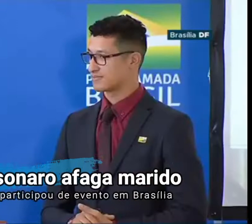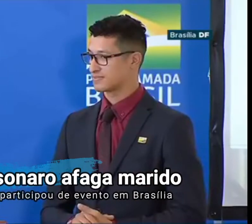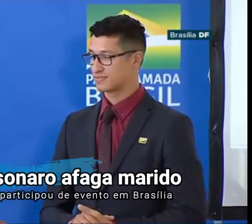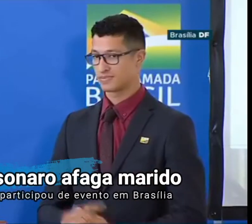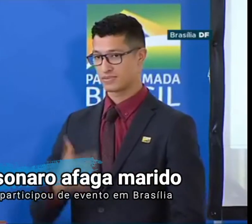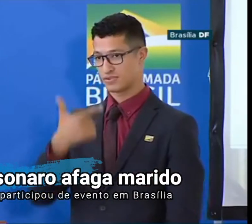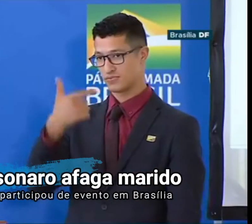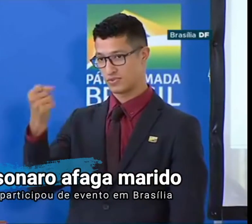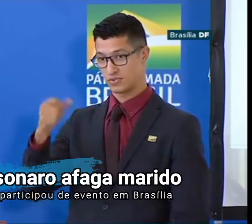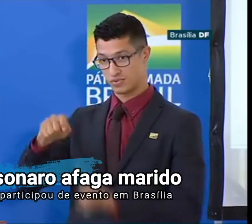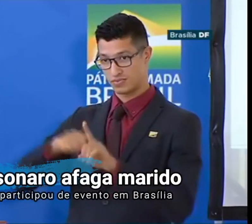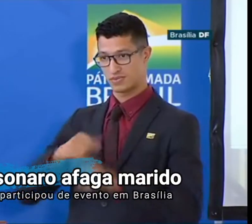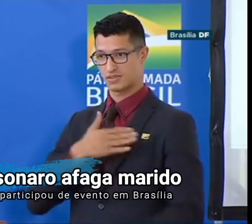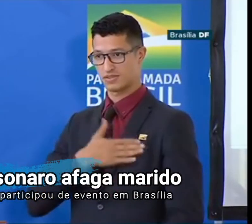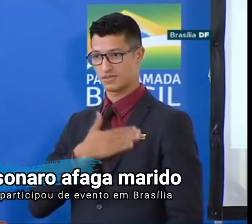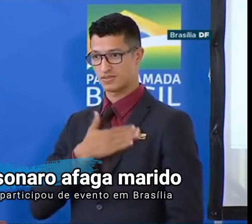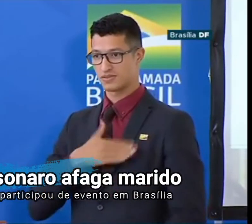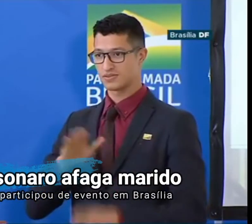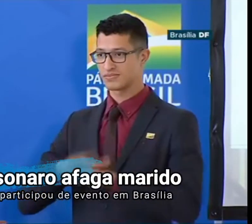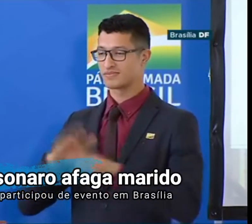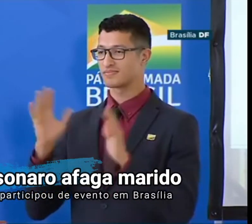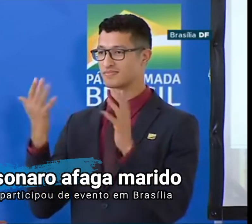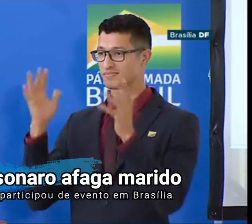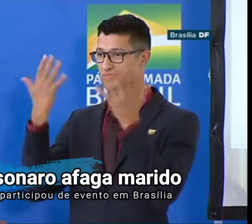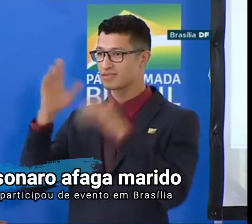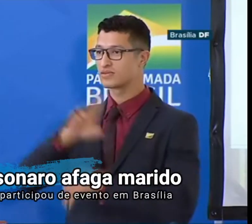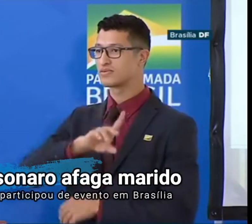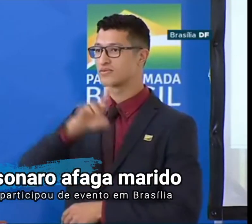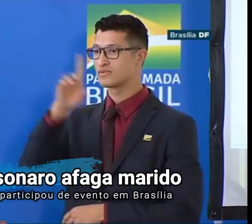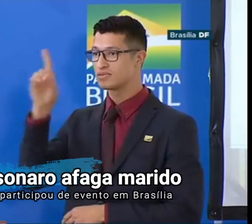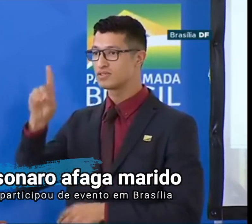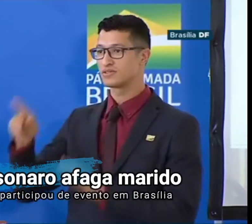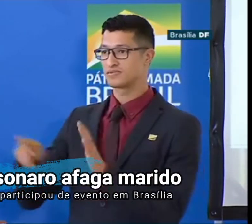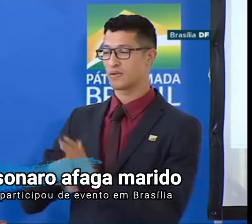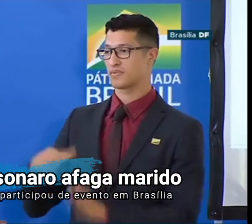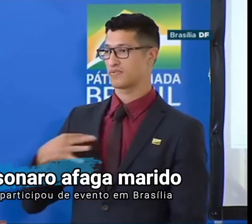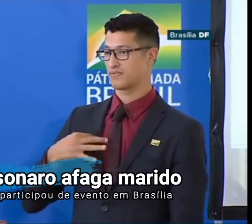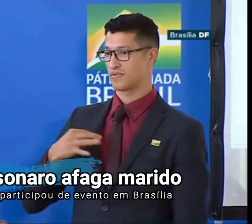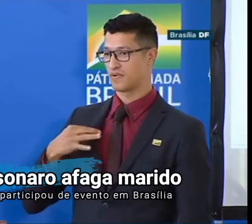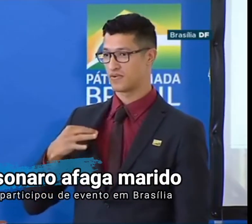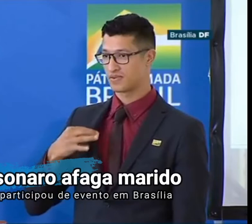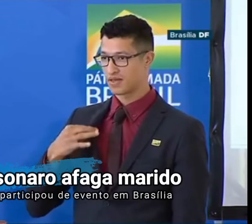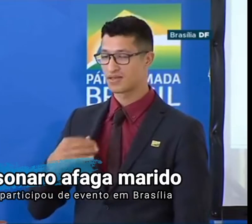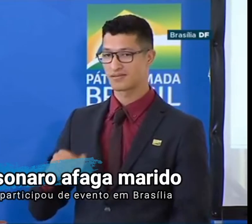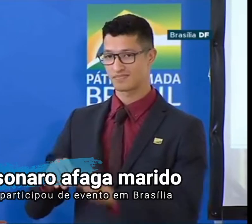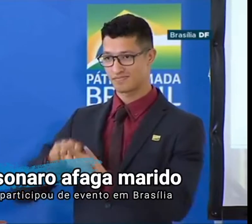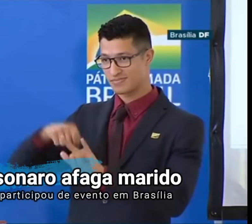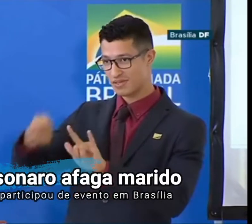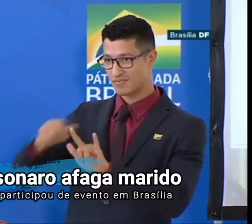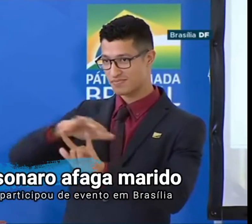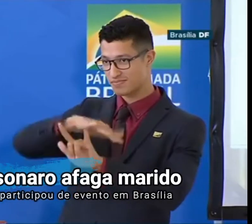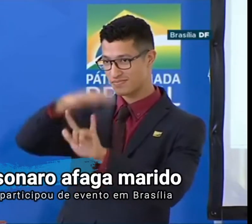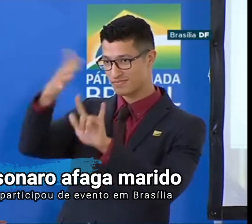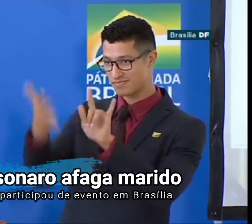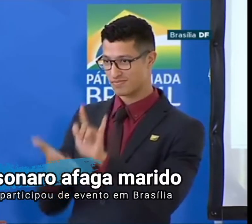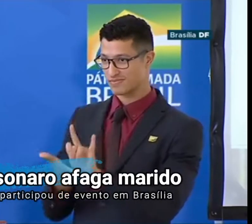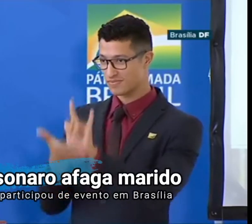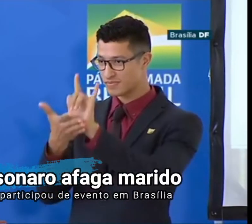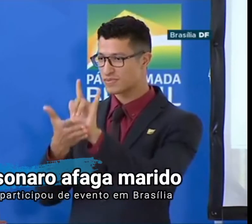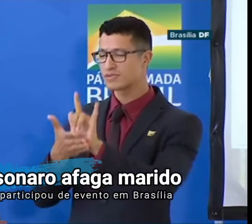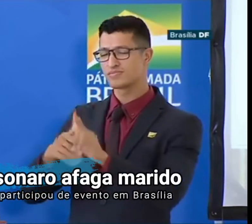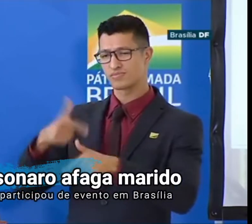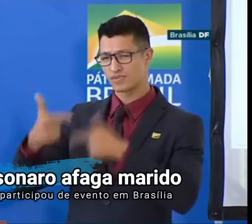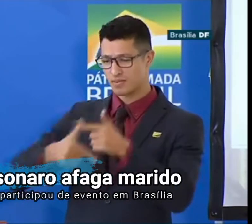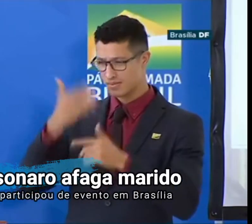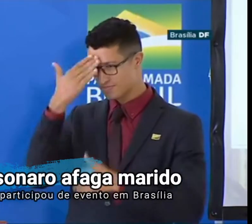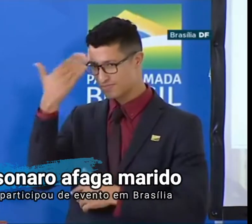28 de agosto, data de celebrar o Dia Nacional do Voluntariado. E devemos homenagear e destacar o trabalho daqueles